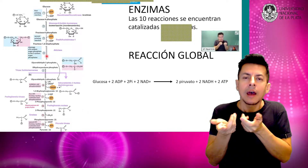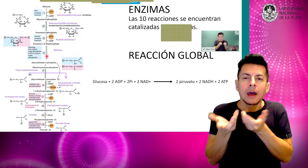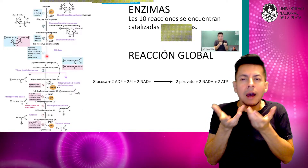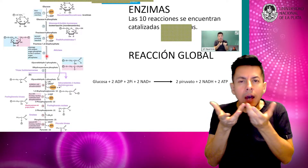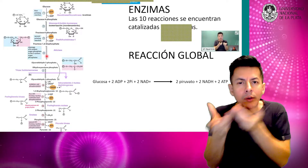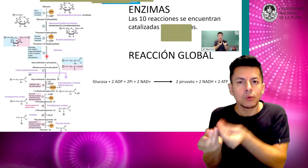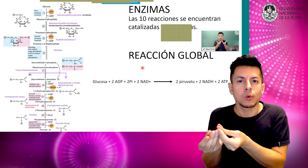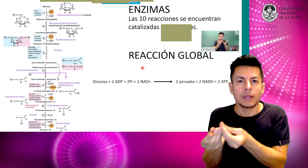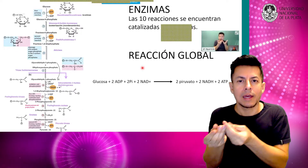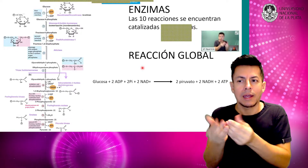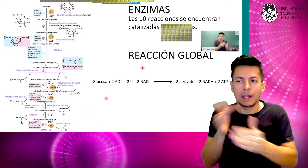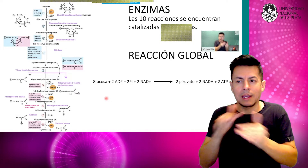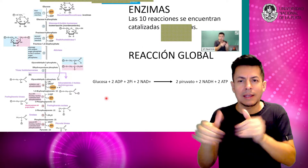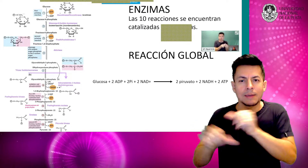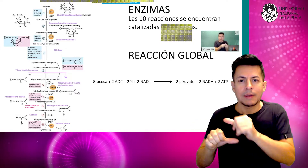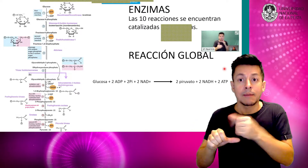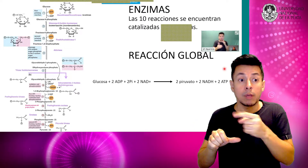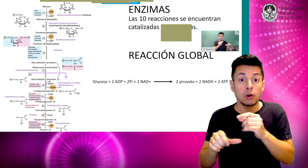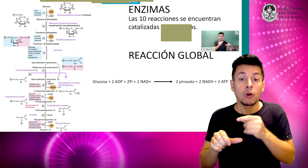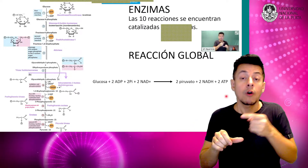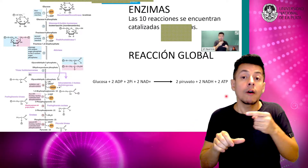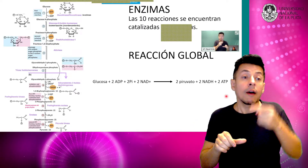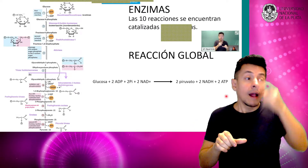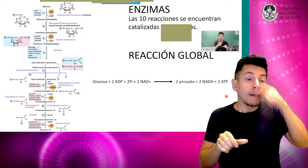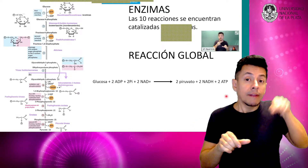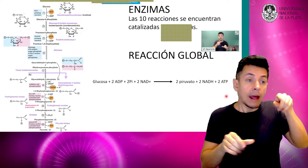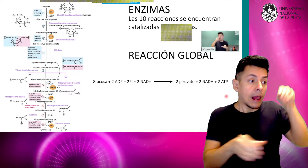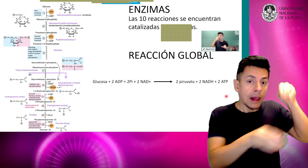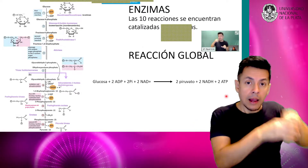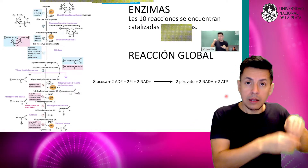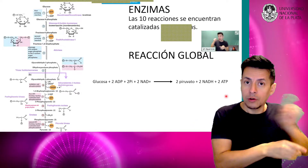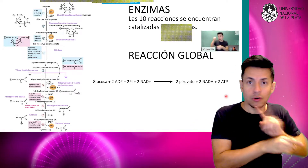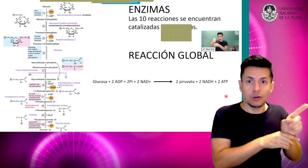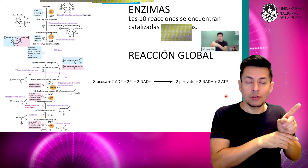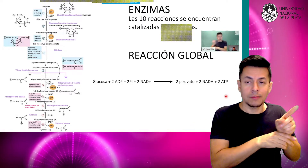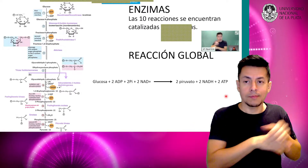reacciones, pero no forman parte ni de los sustratos ni de los productos.